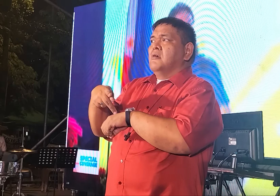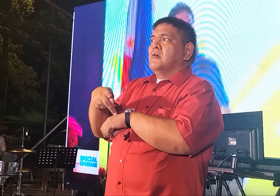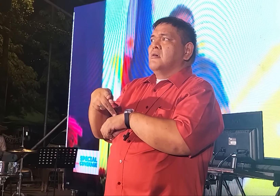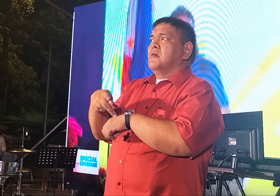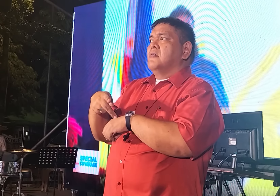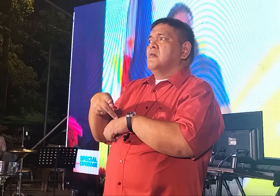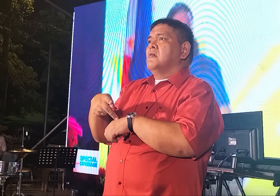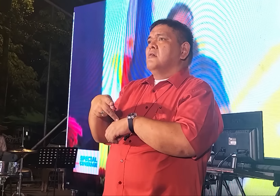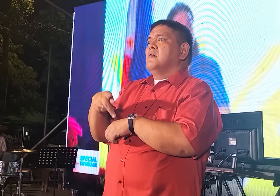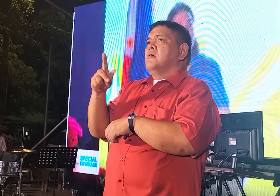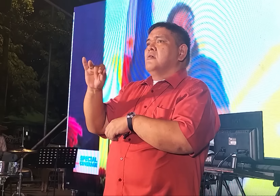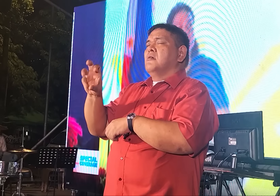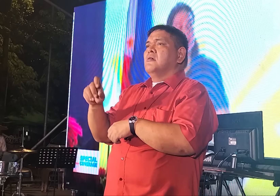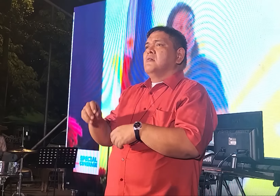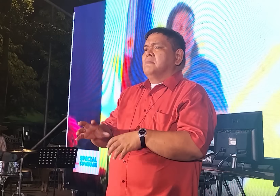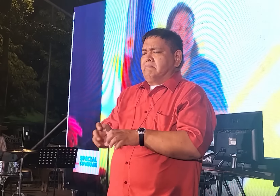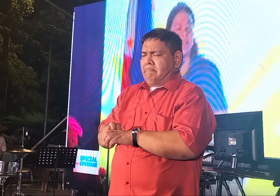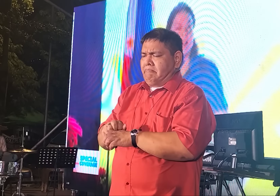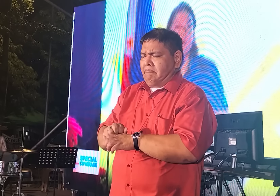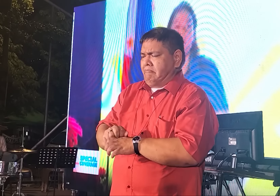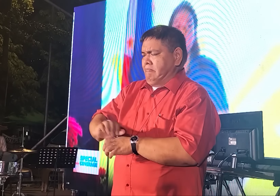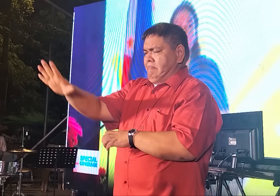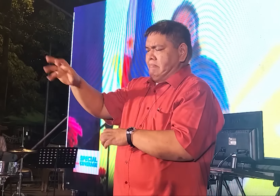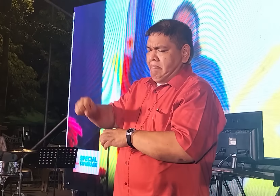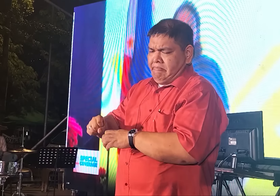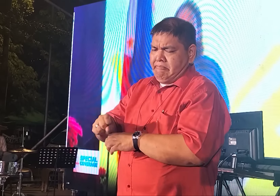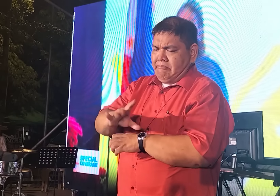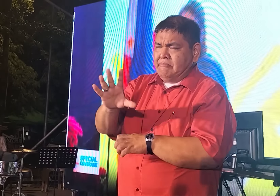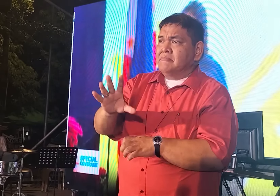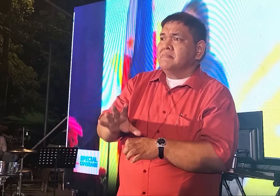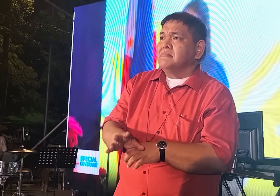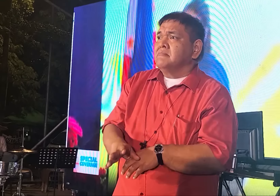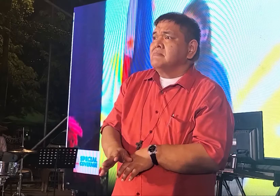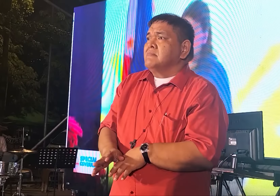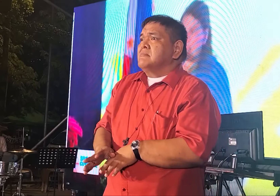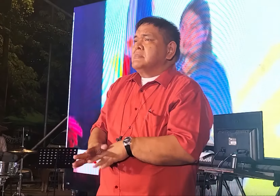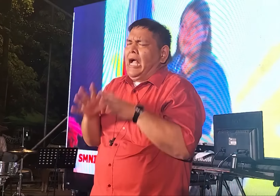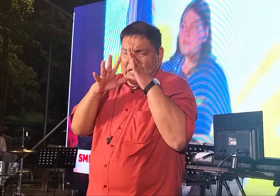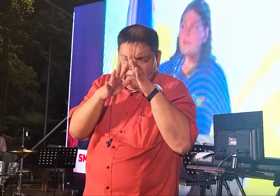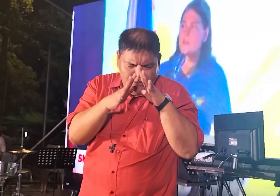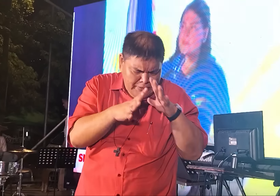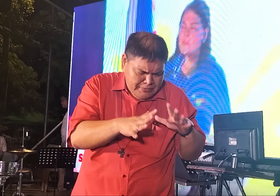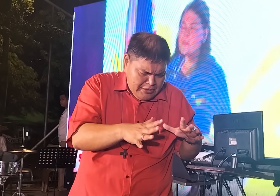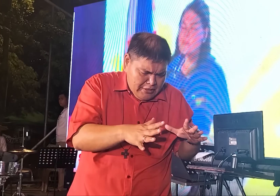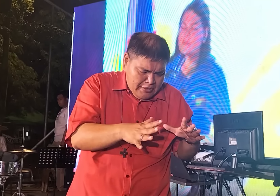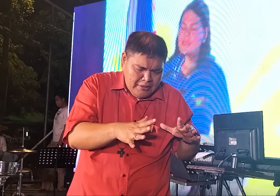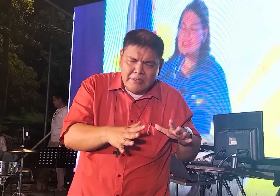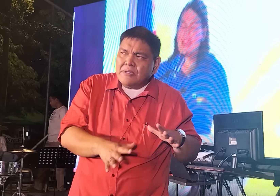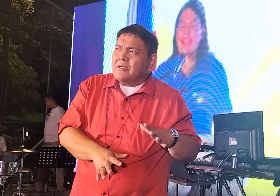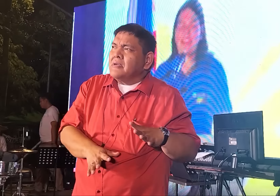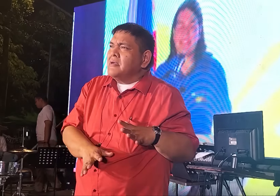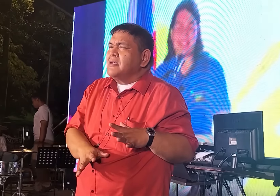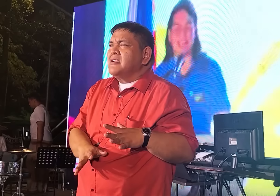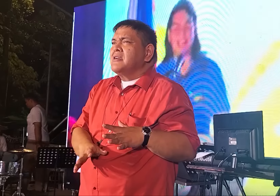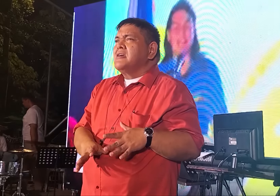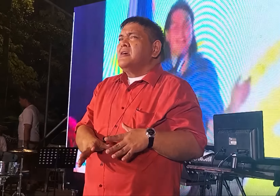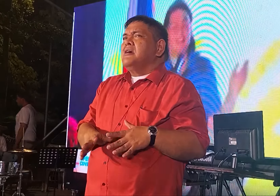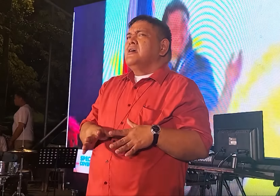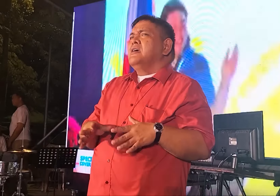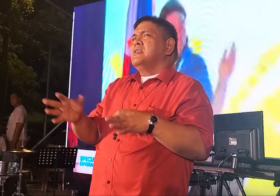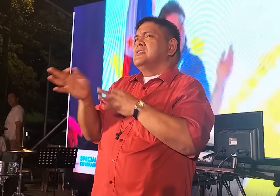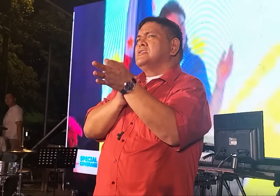Nation, nalisang na ang mga tao, nakahadlok na sila. And then I